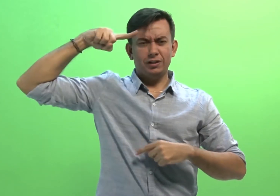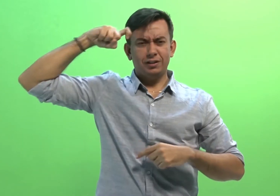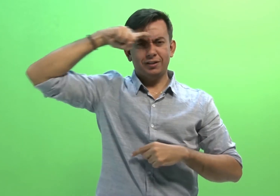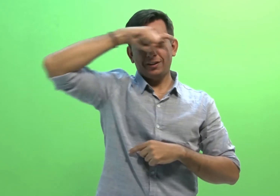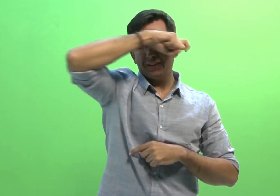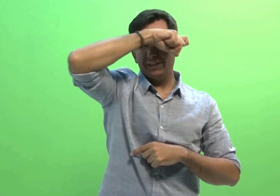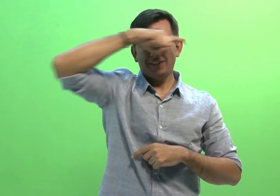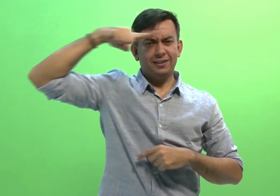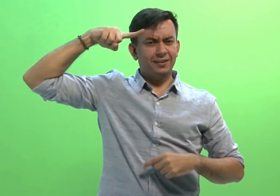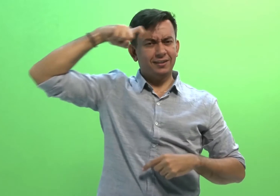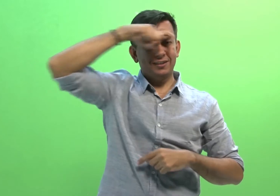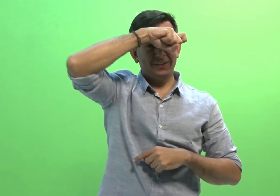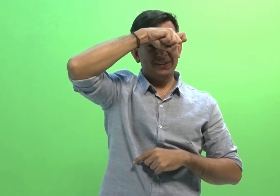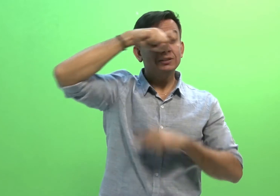sinal para difícil.